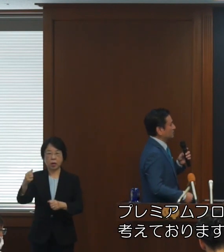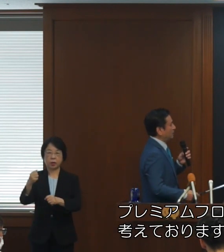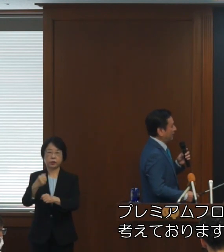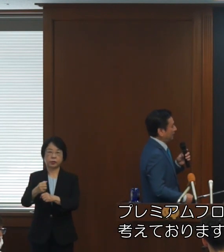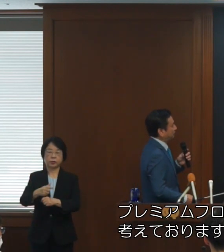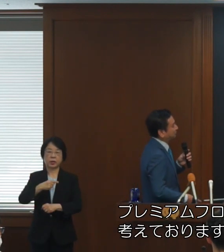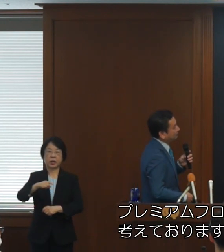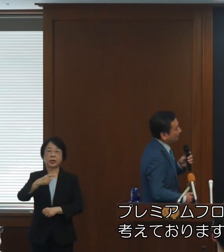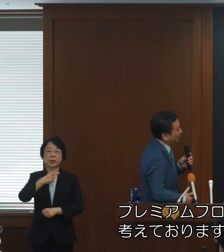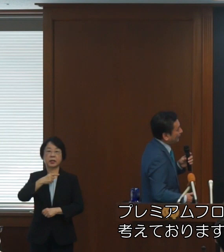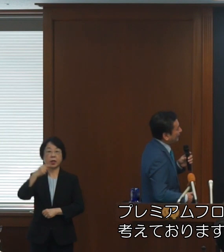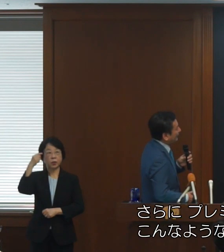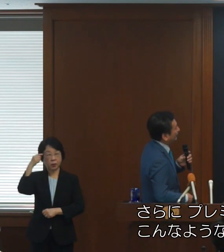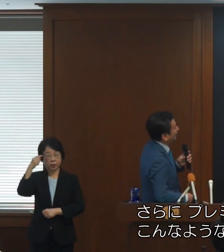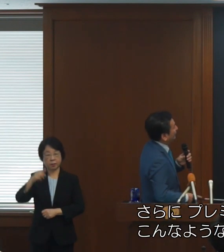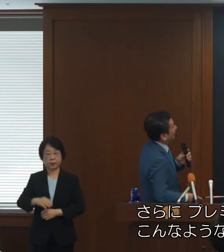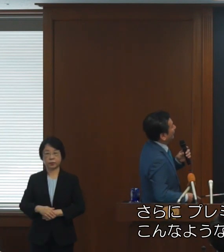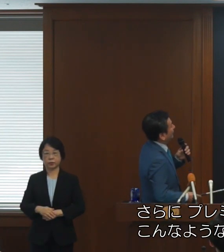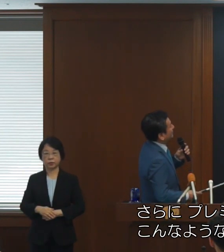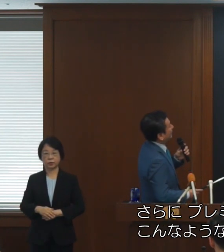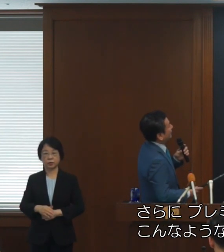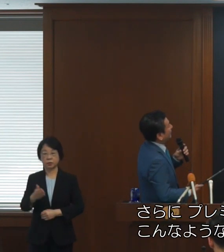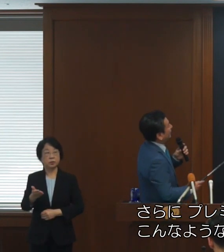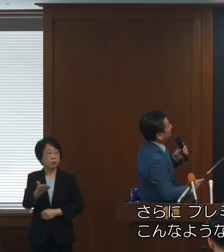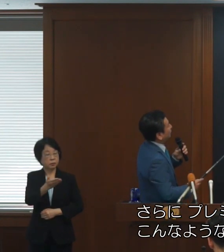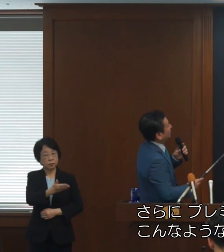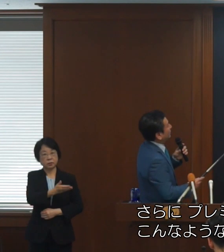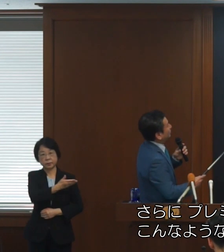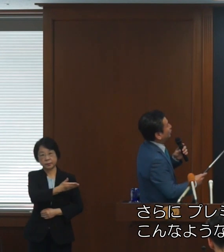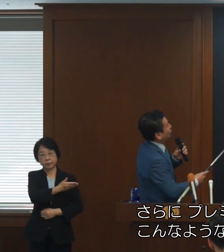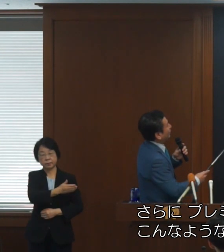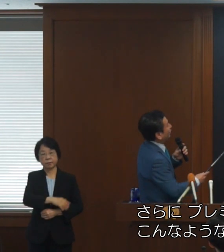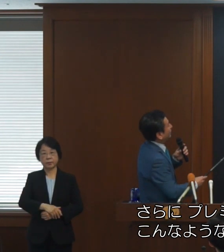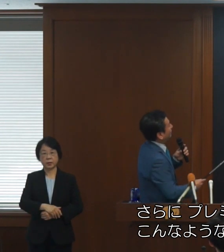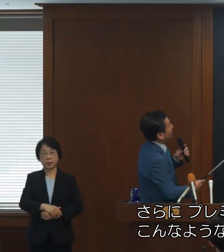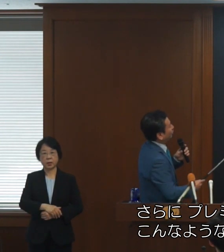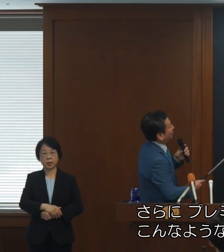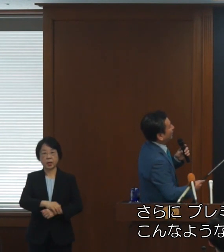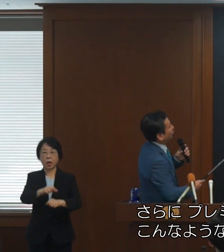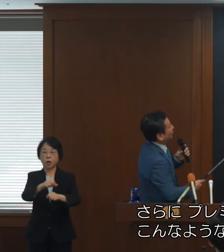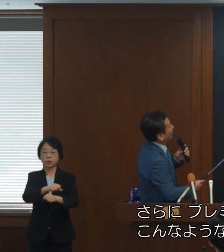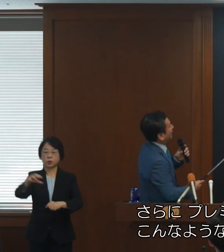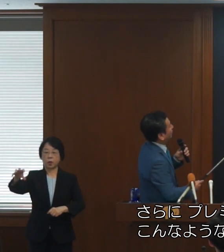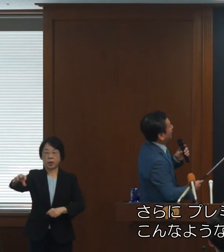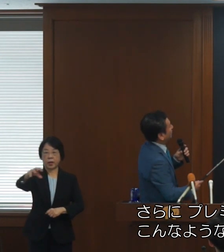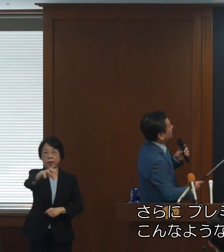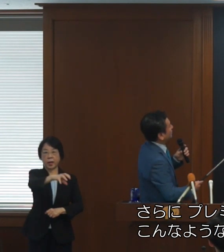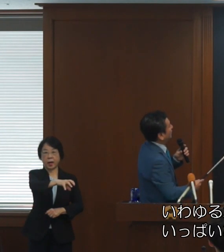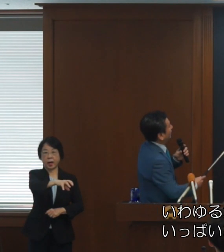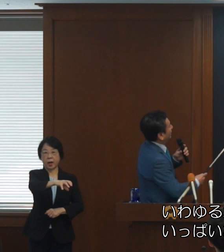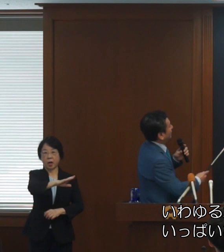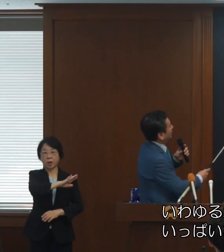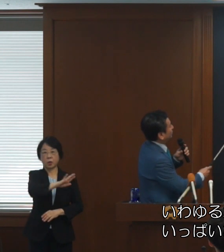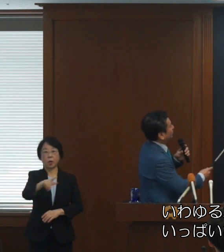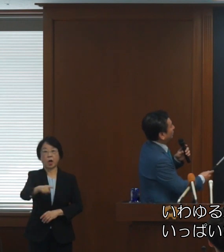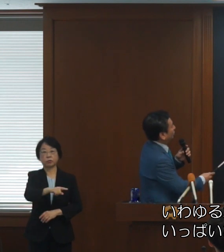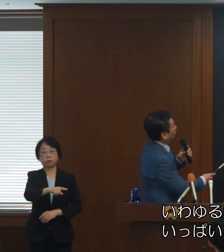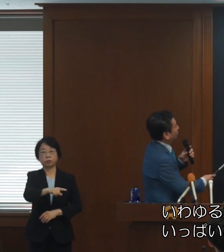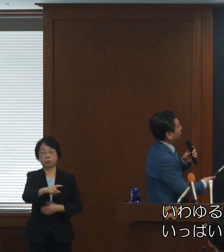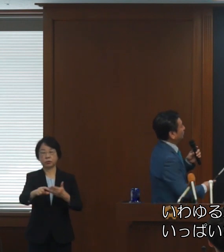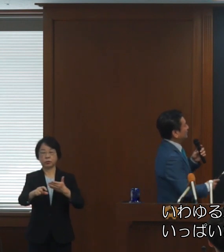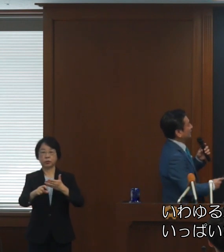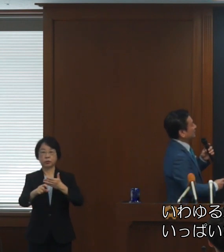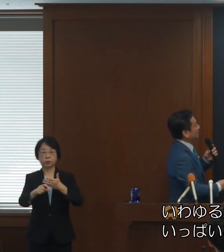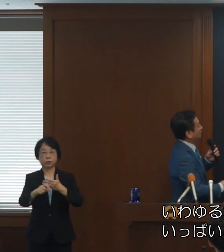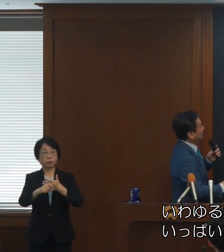おりますさらにプレミアムフロアの中にはこんなような部屋もありますいわゆる